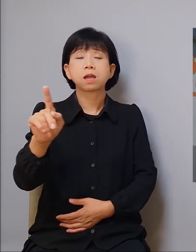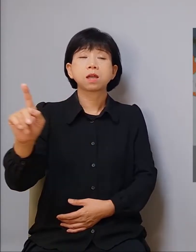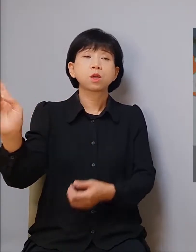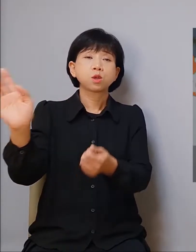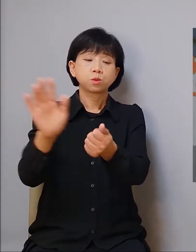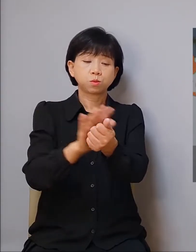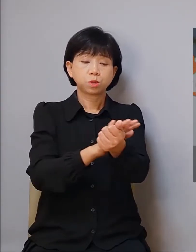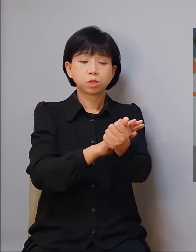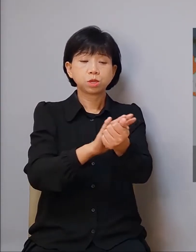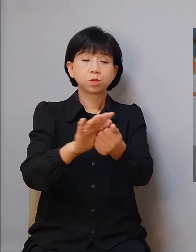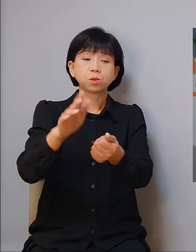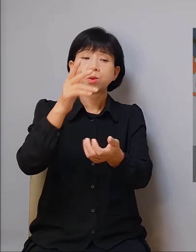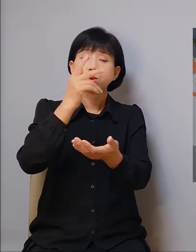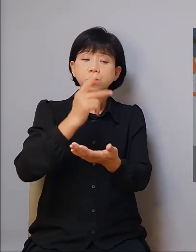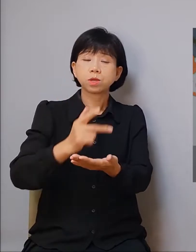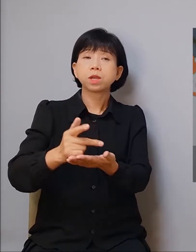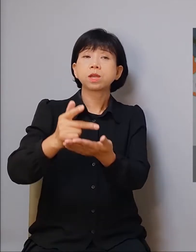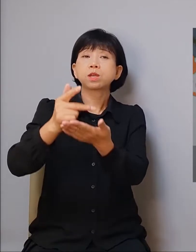친구들아,